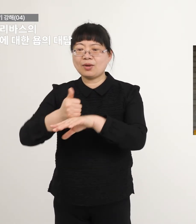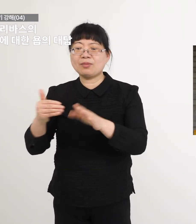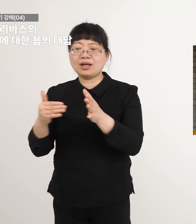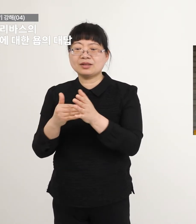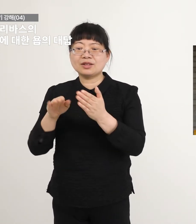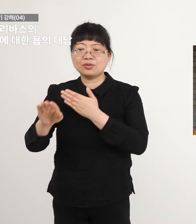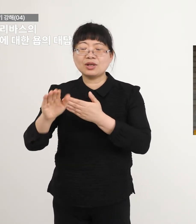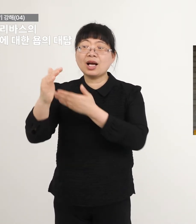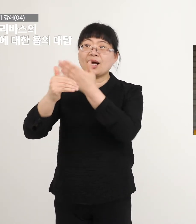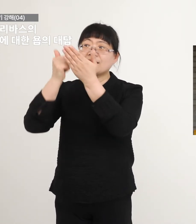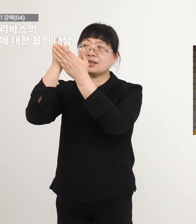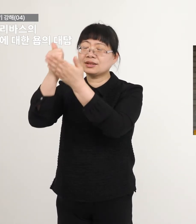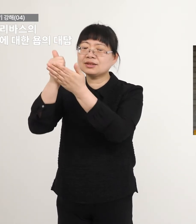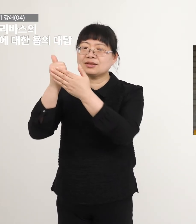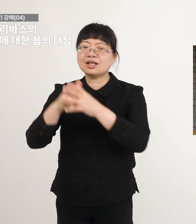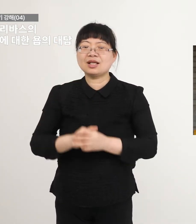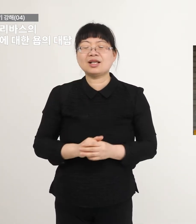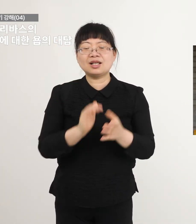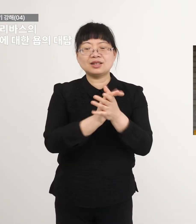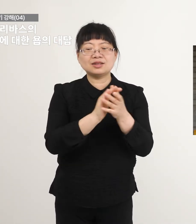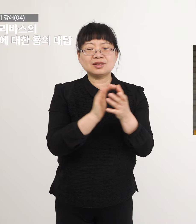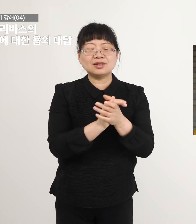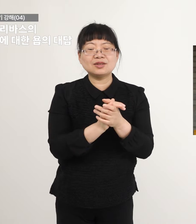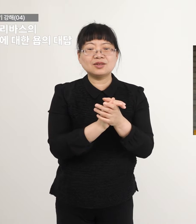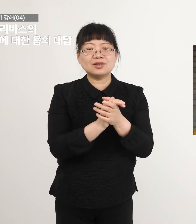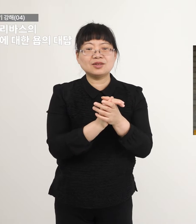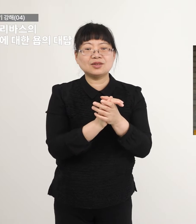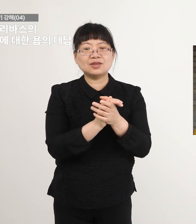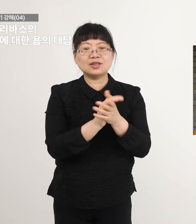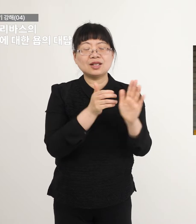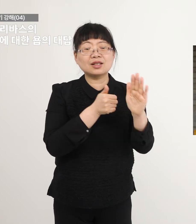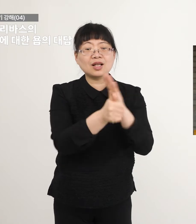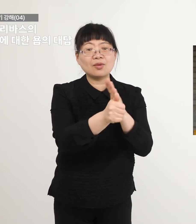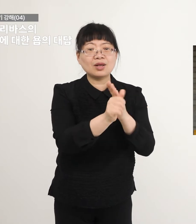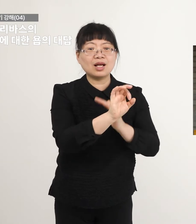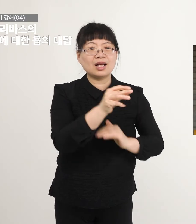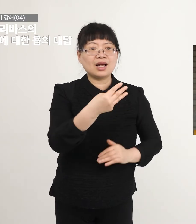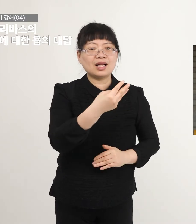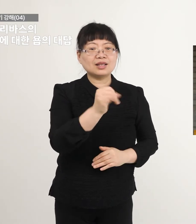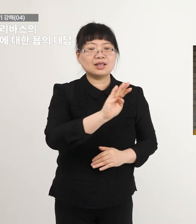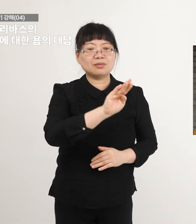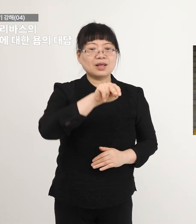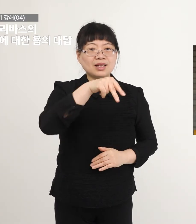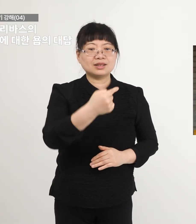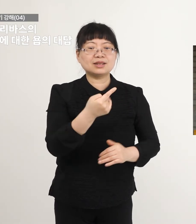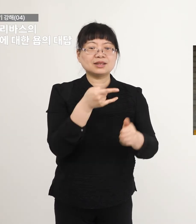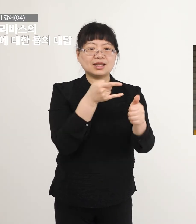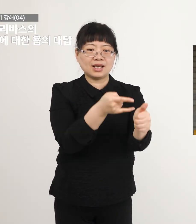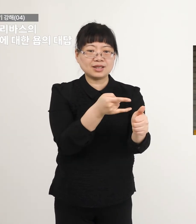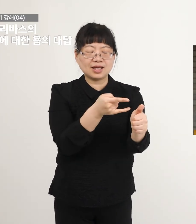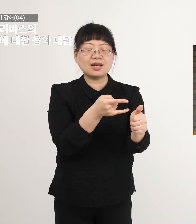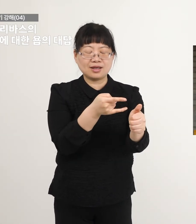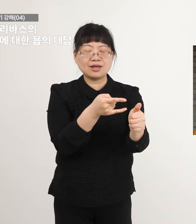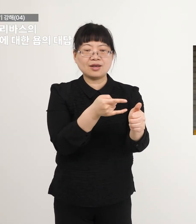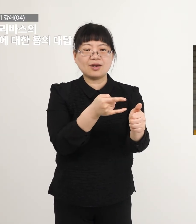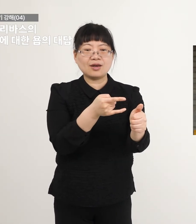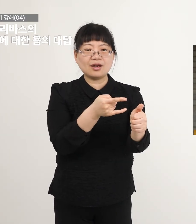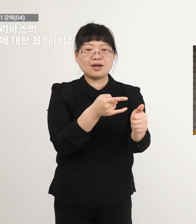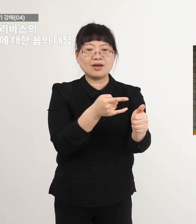끝내고 하나님이 친구들 대표격인 엘리바스에게 지적을 하나